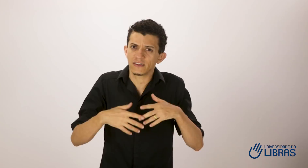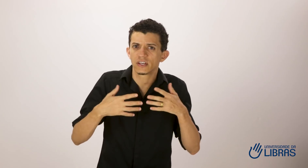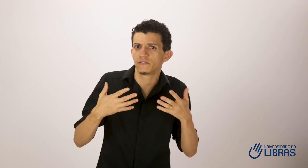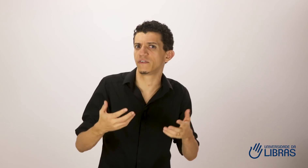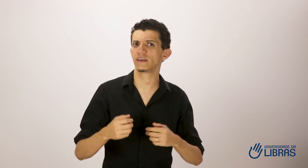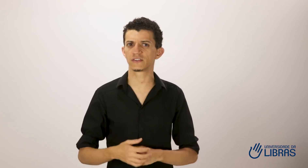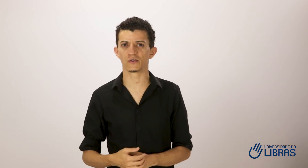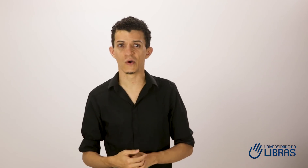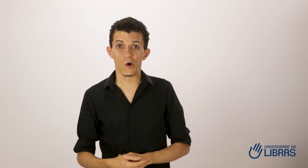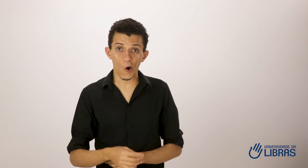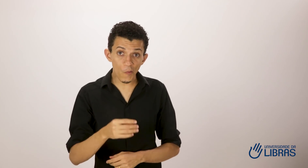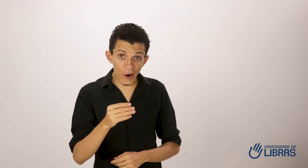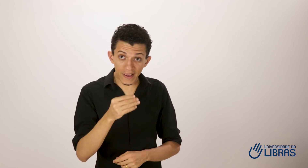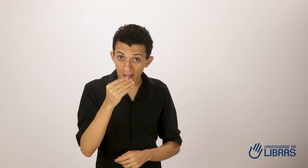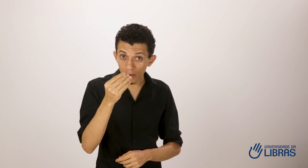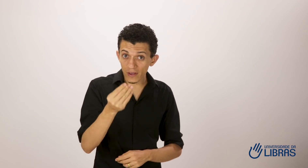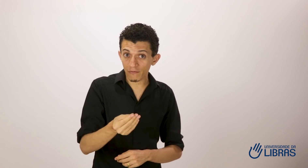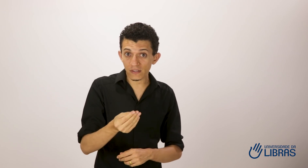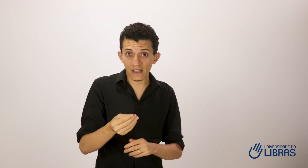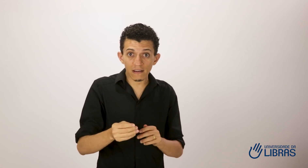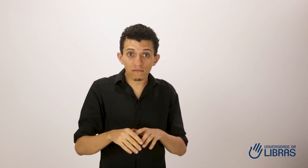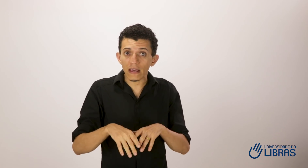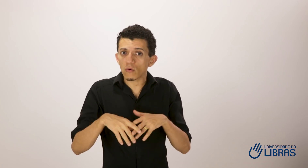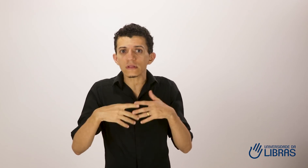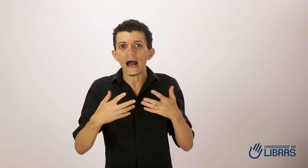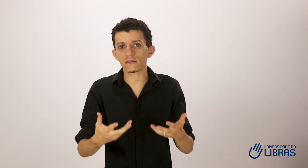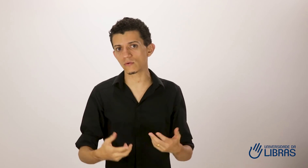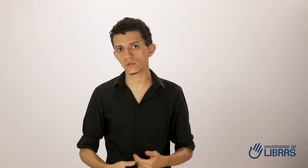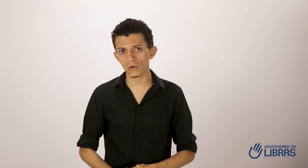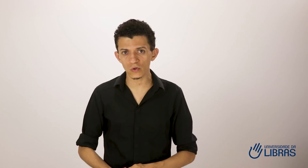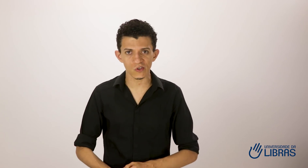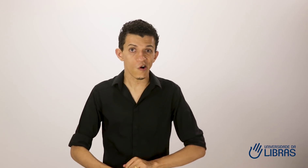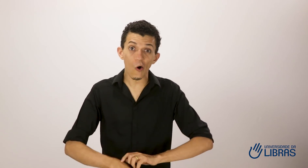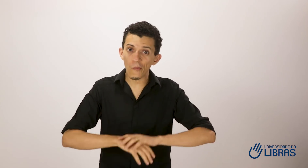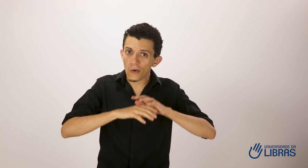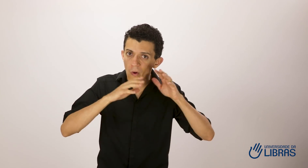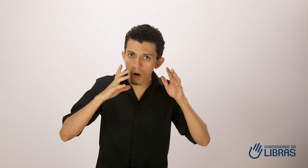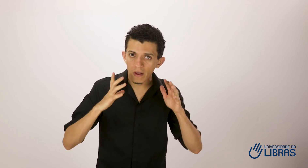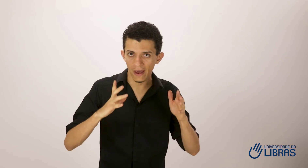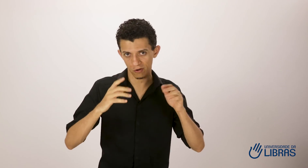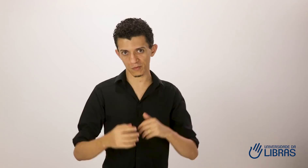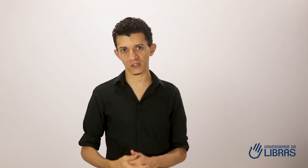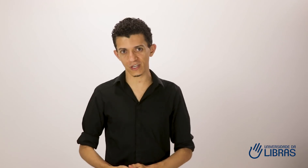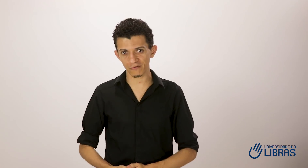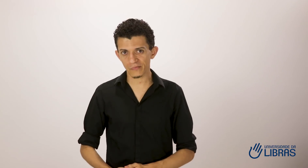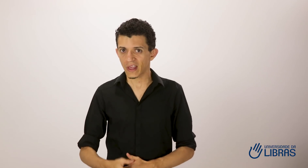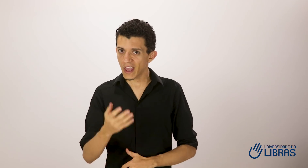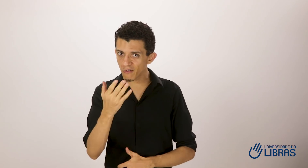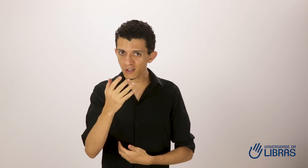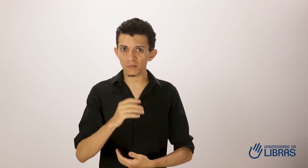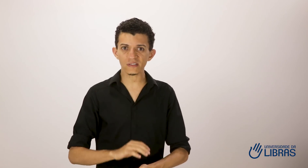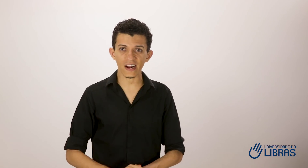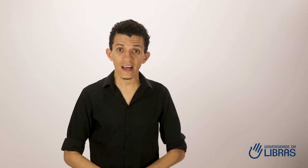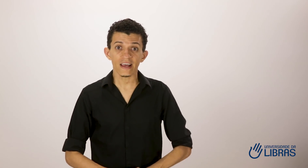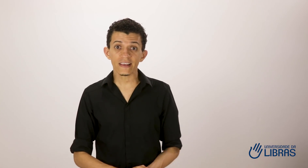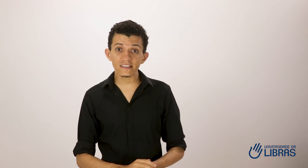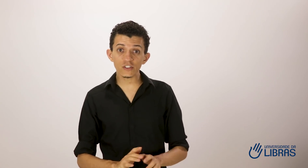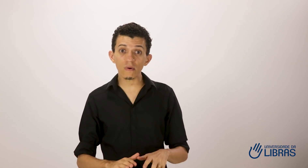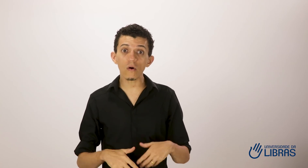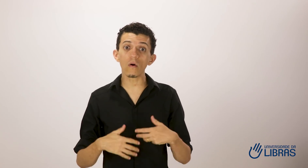gramática é difícil, ou ainda porque você não tem contato com surdos, ou por qualquer outro motivo, eu vou te mostrar que existe uma